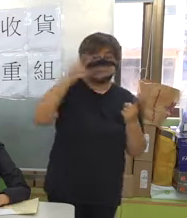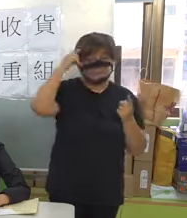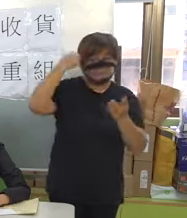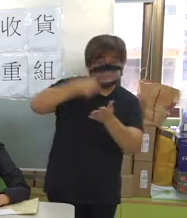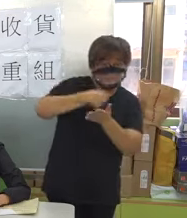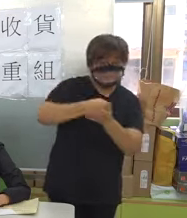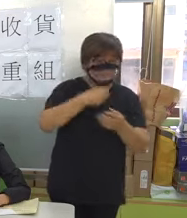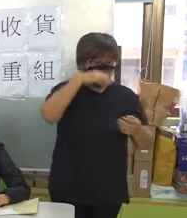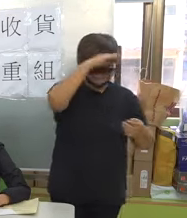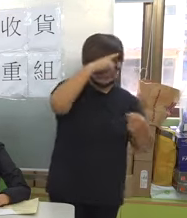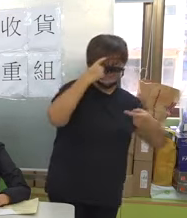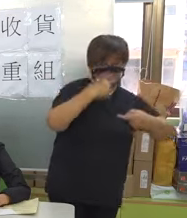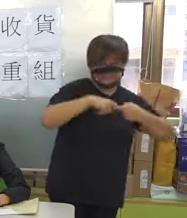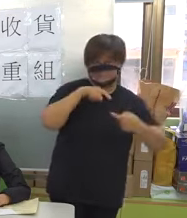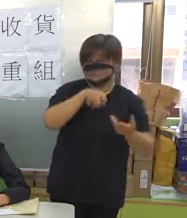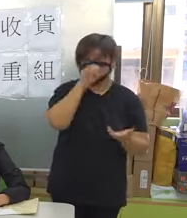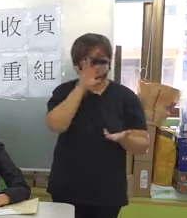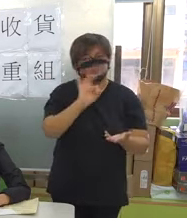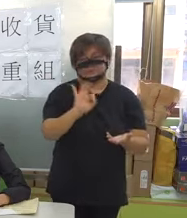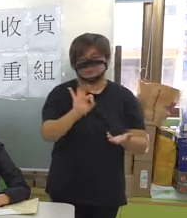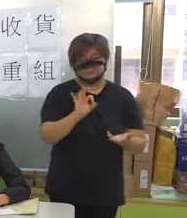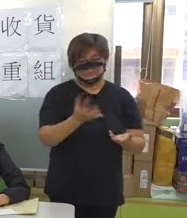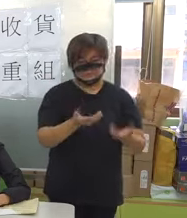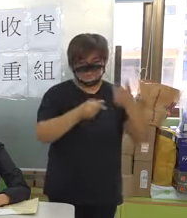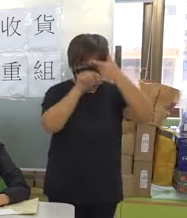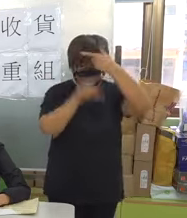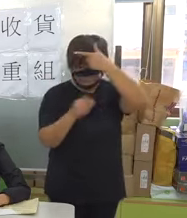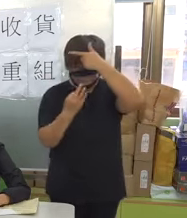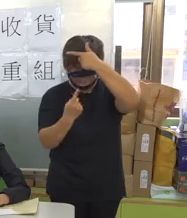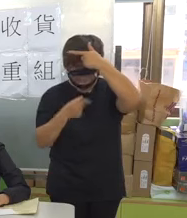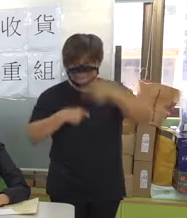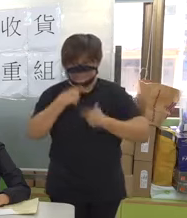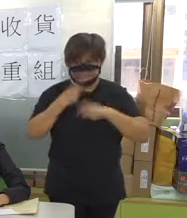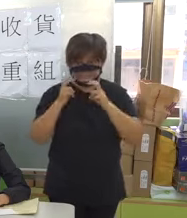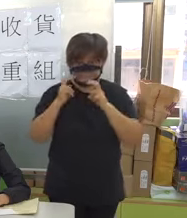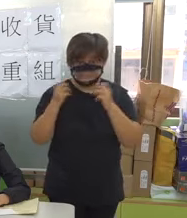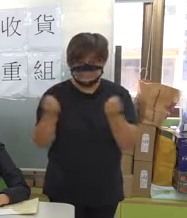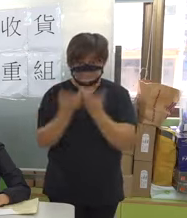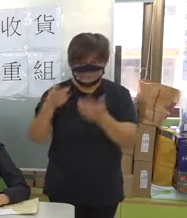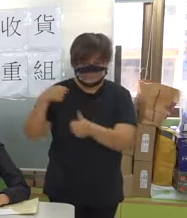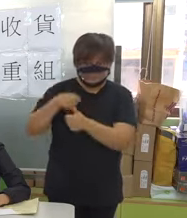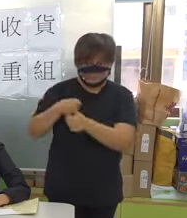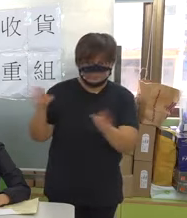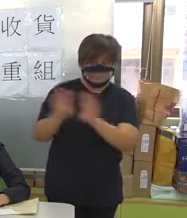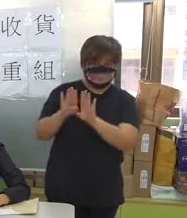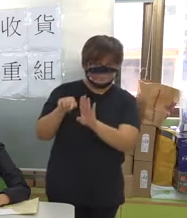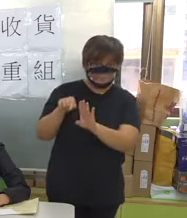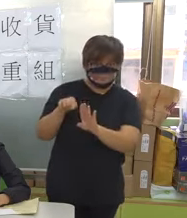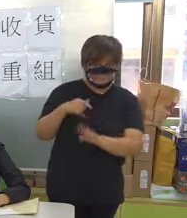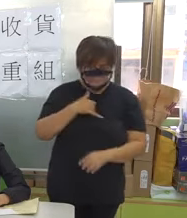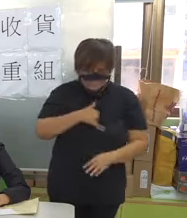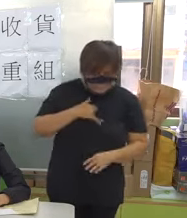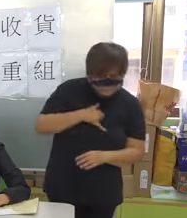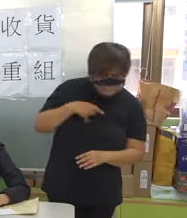封鎖太子站下的種種疑團。由此可見，監警報告根本絕不可信，只是政權自說自